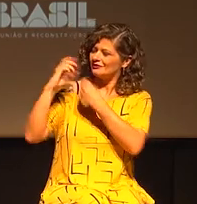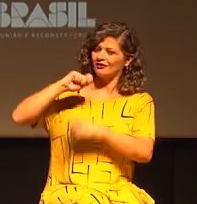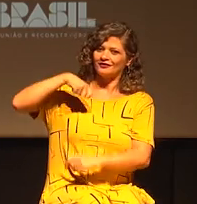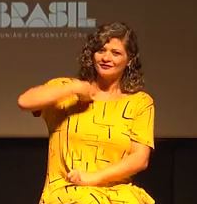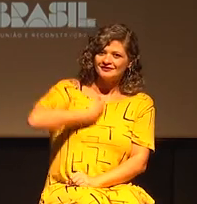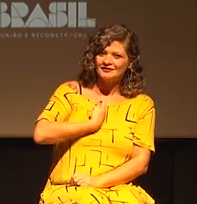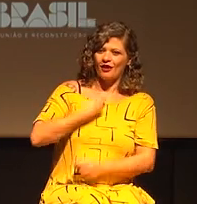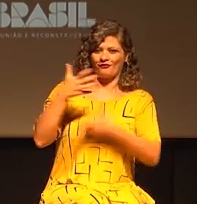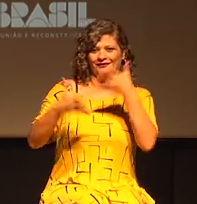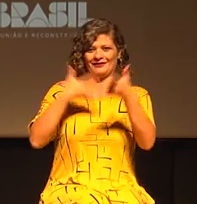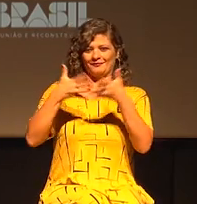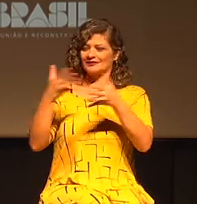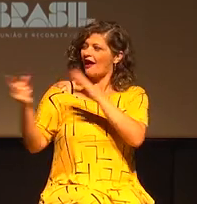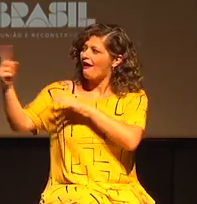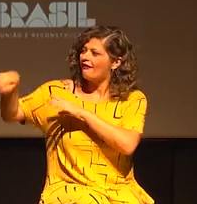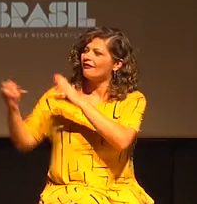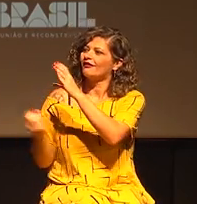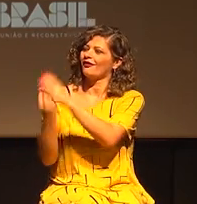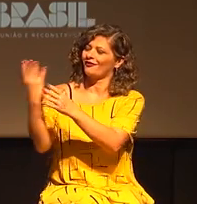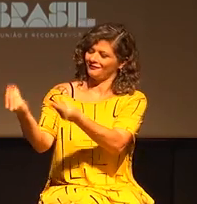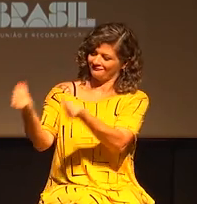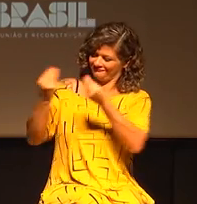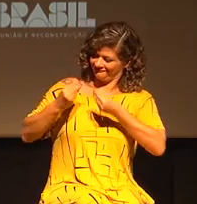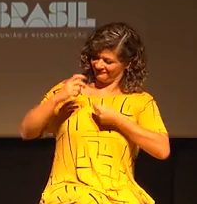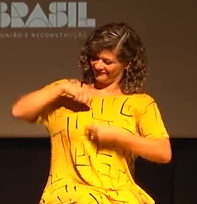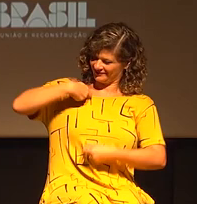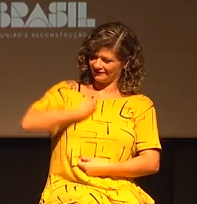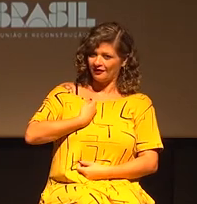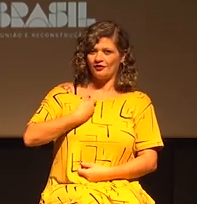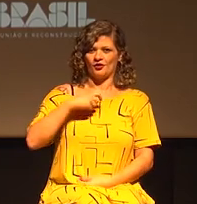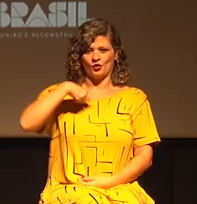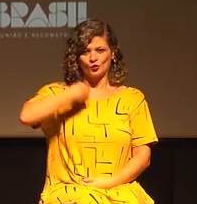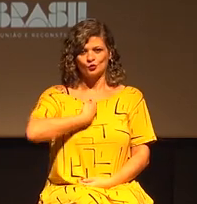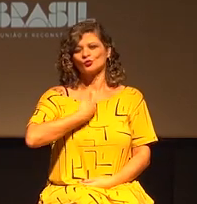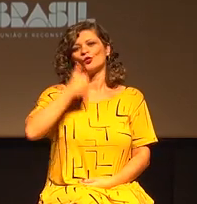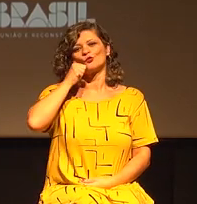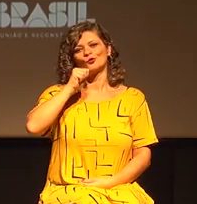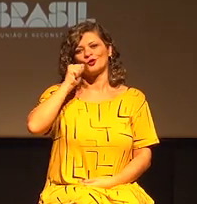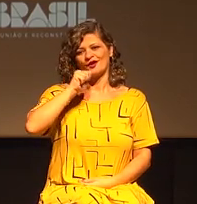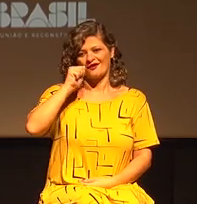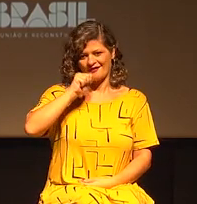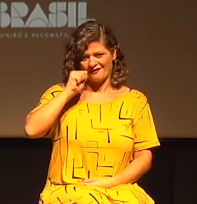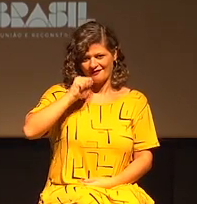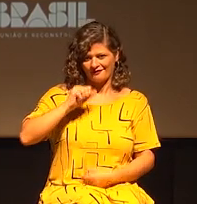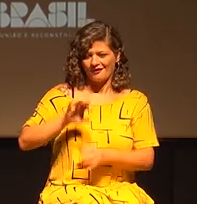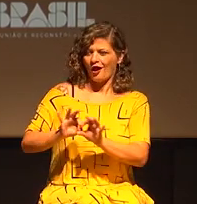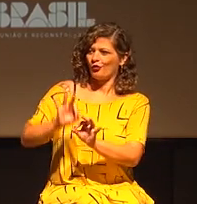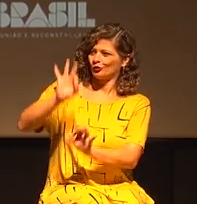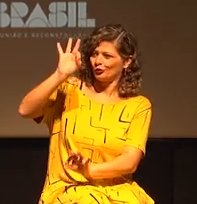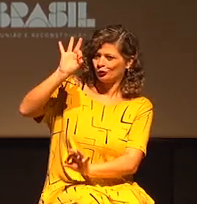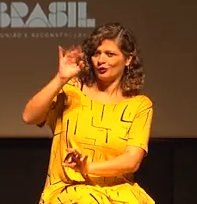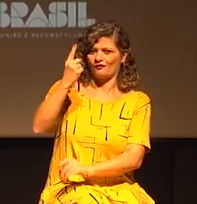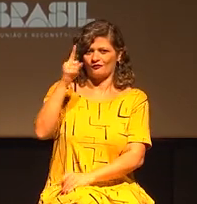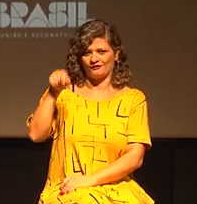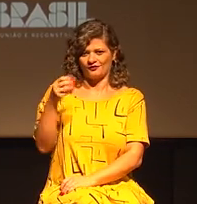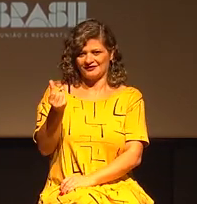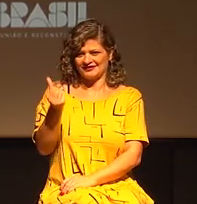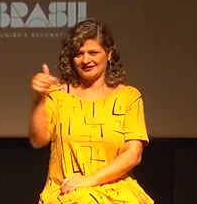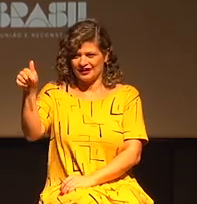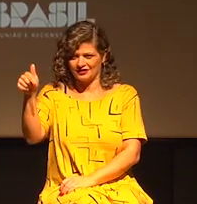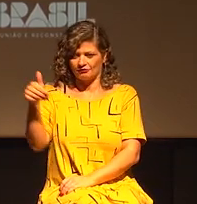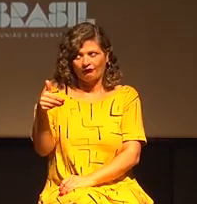criaram o para mim Eh eu sou uma mulher de 1,67 caindo para